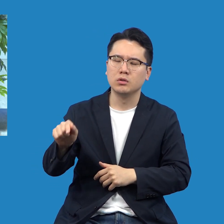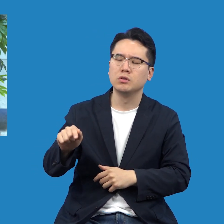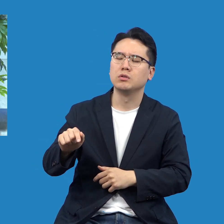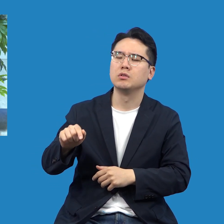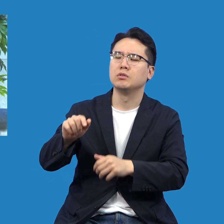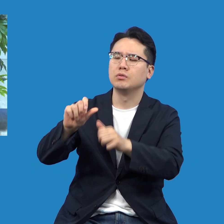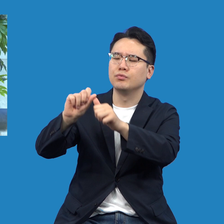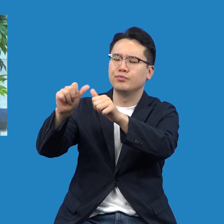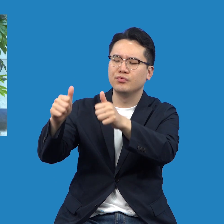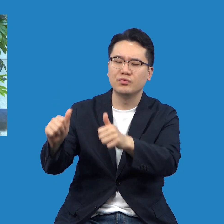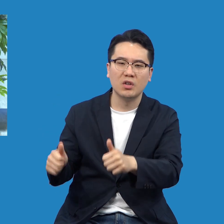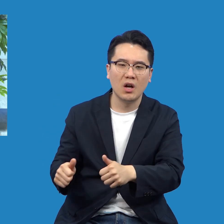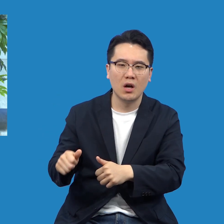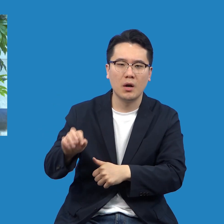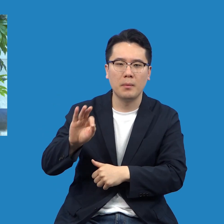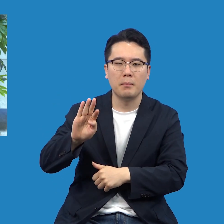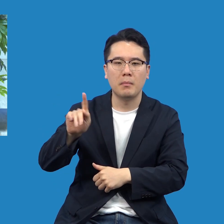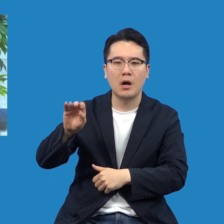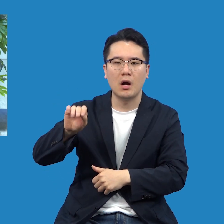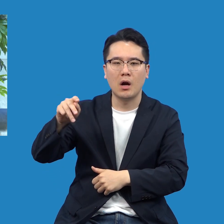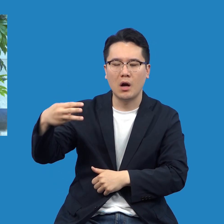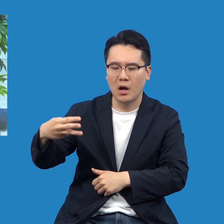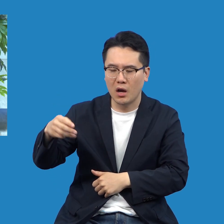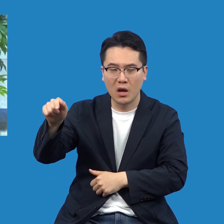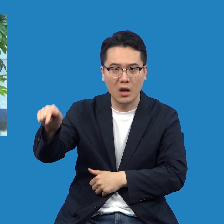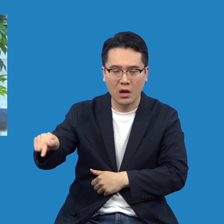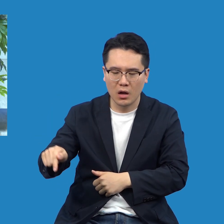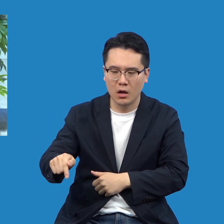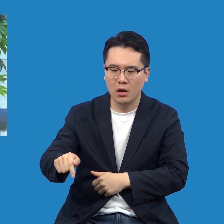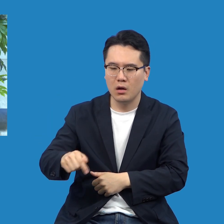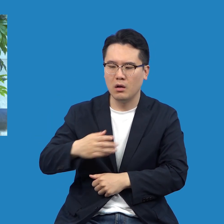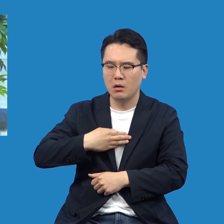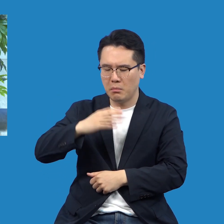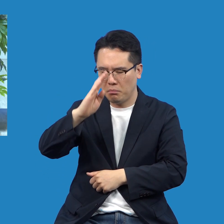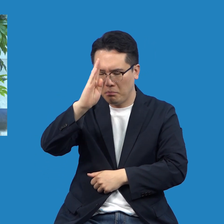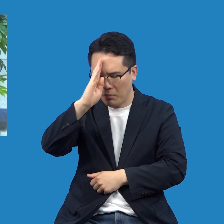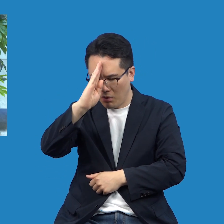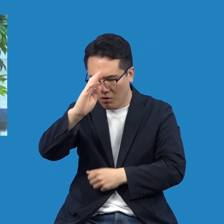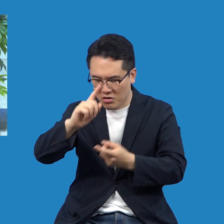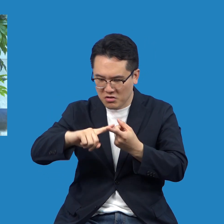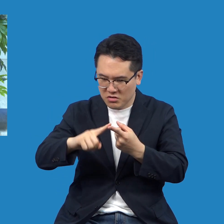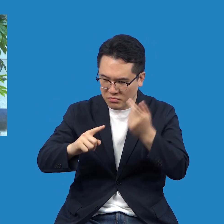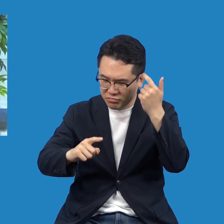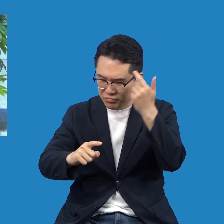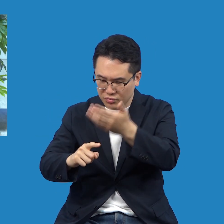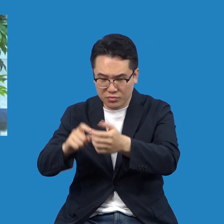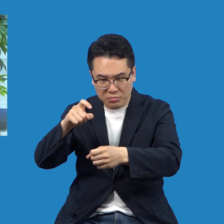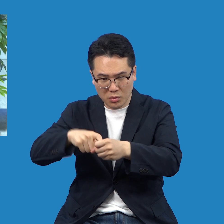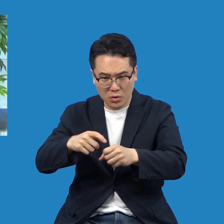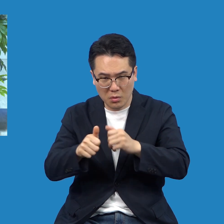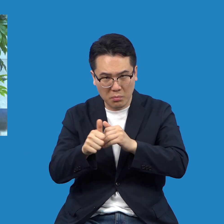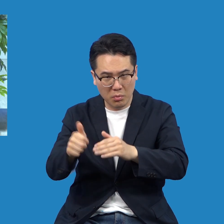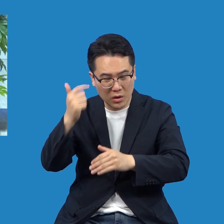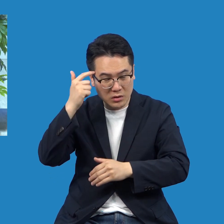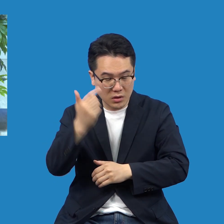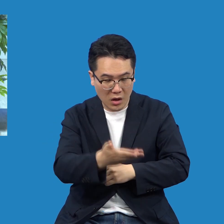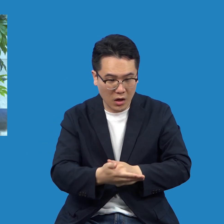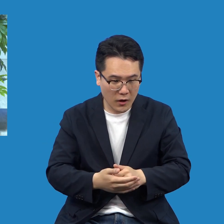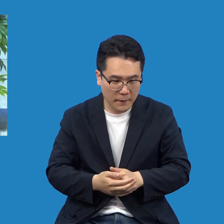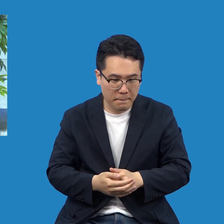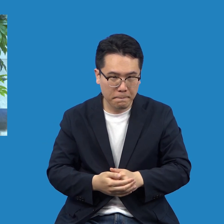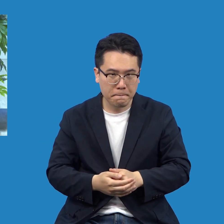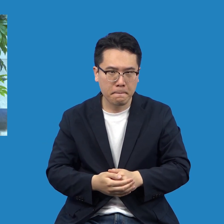바알세봅에게 병세를 물으려고 보내느냐? 너는 내가 올라간 침상에서 내려오지 못하리라.